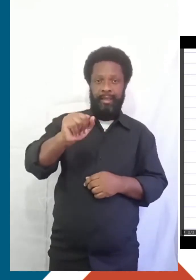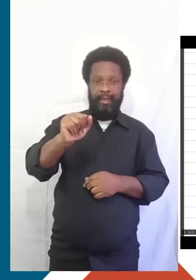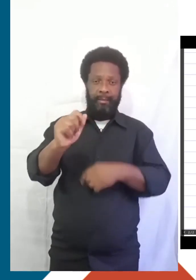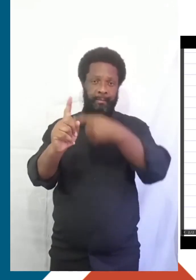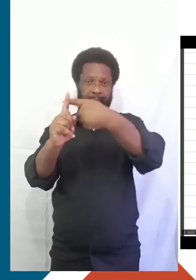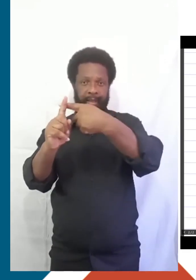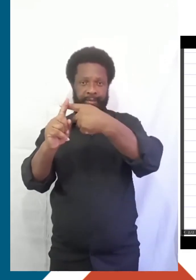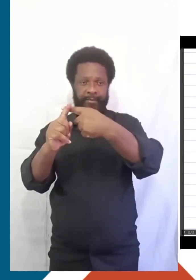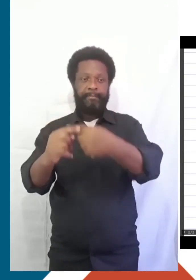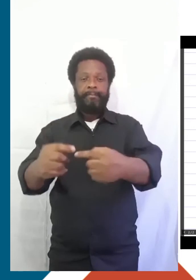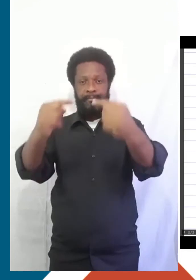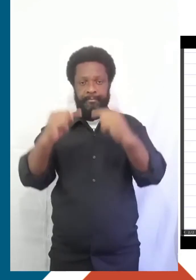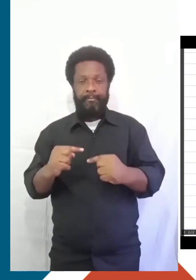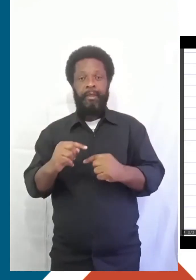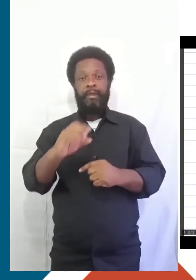e o